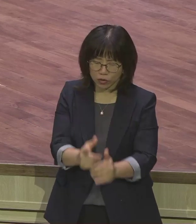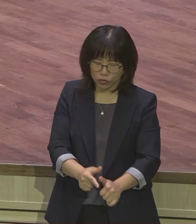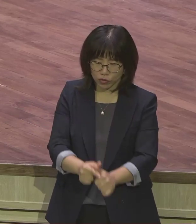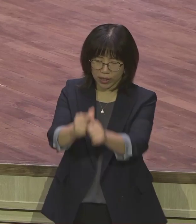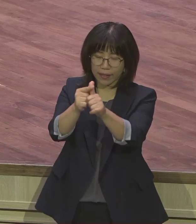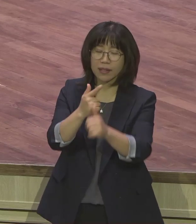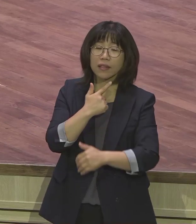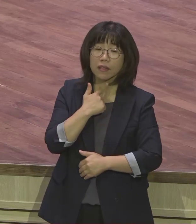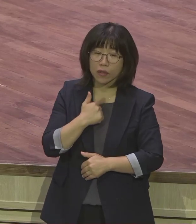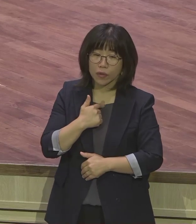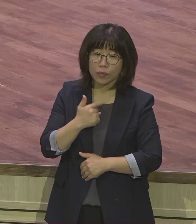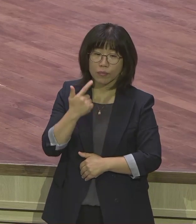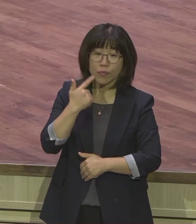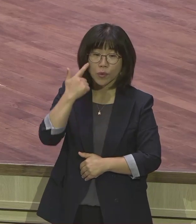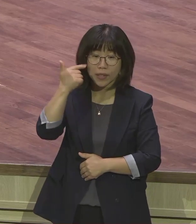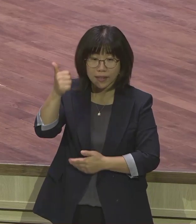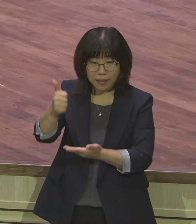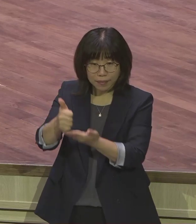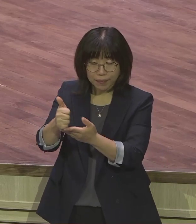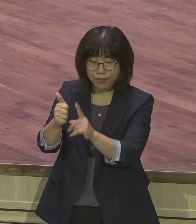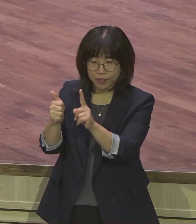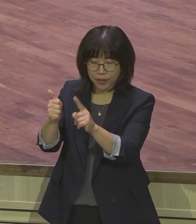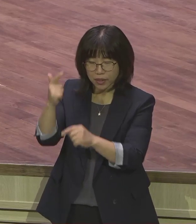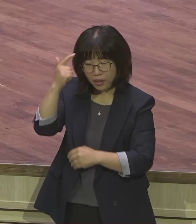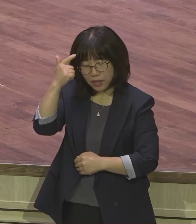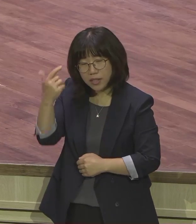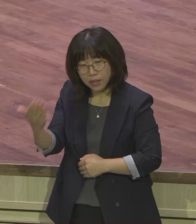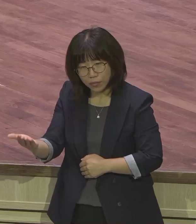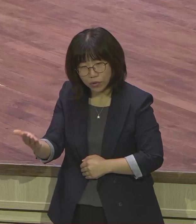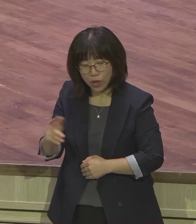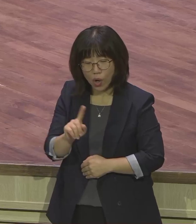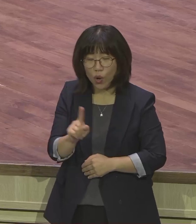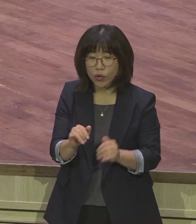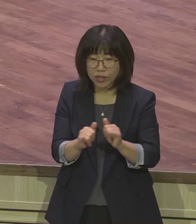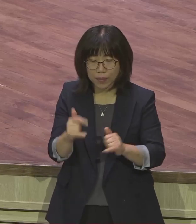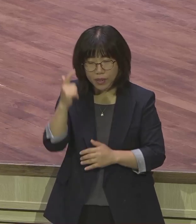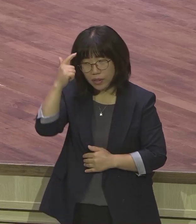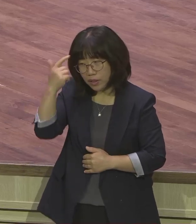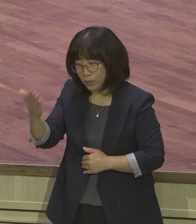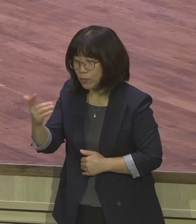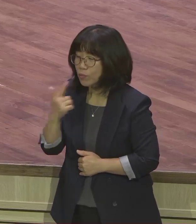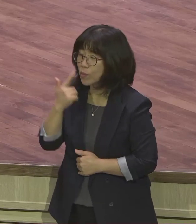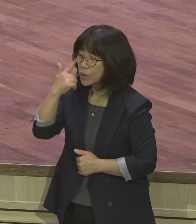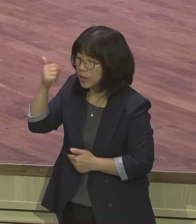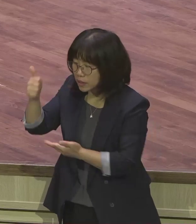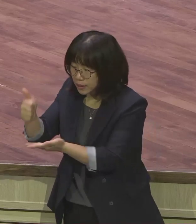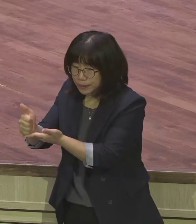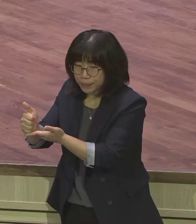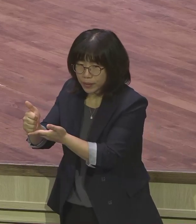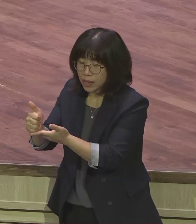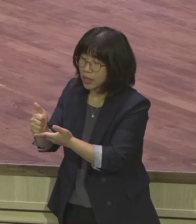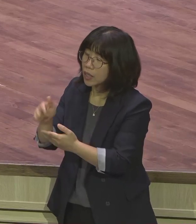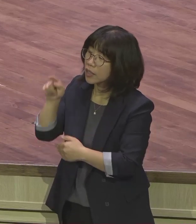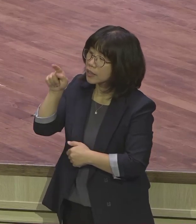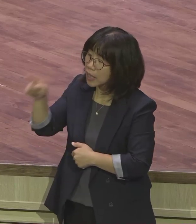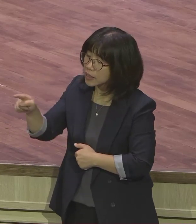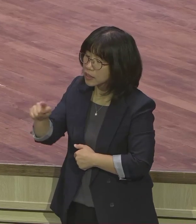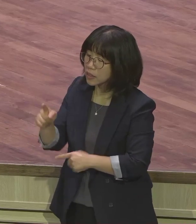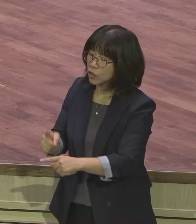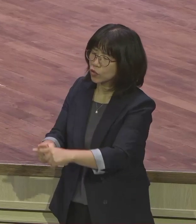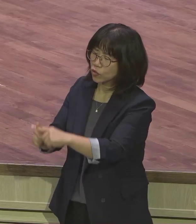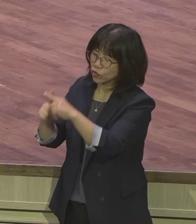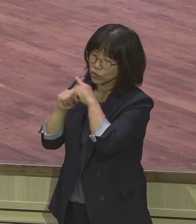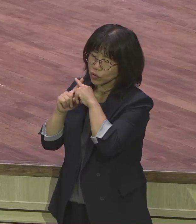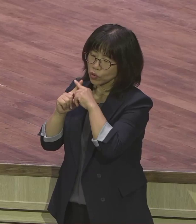유명한 부흥사 목사님이세요 이 디엘 목사님이 어떤 분 질문을 했습니다 목사님 목사님은 순교할